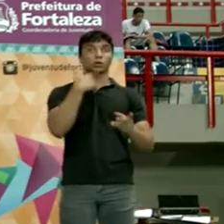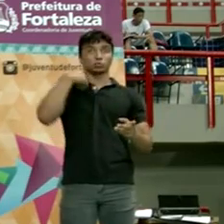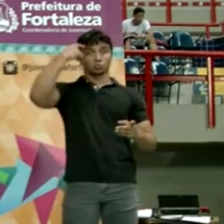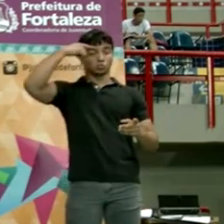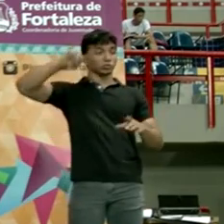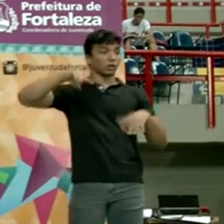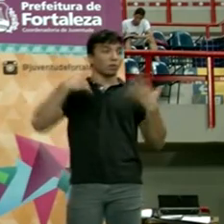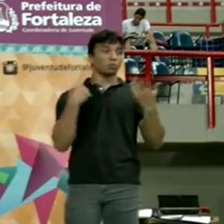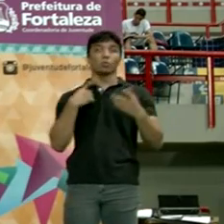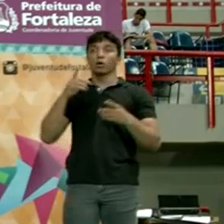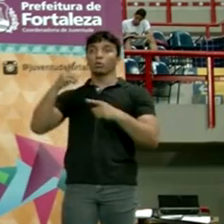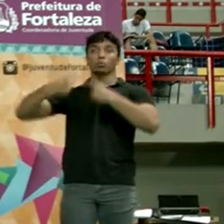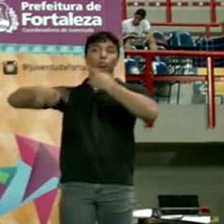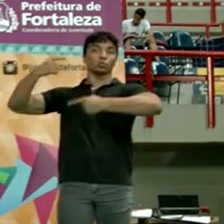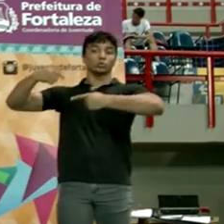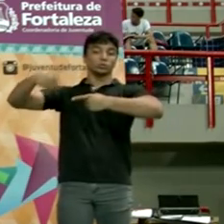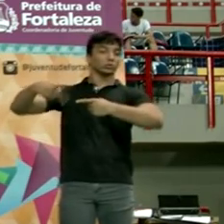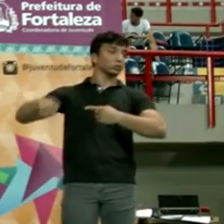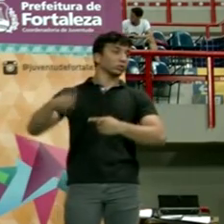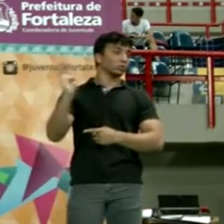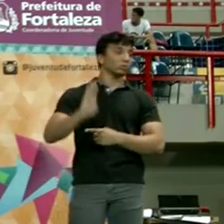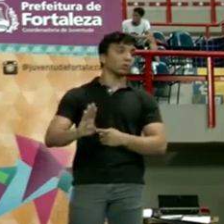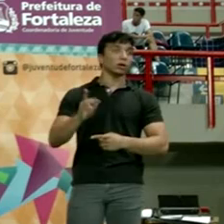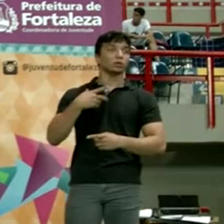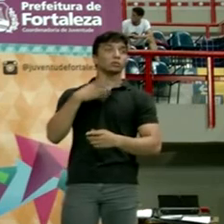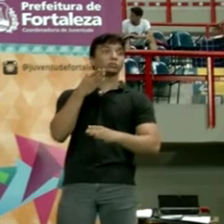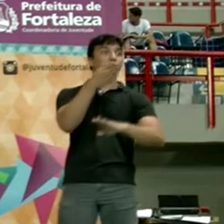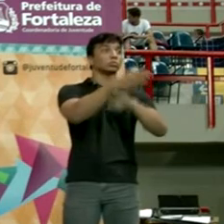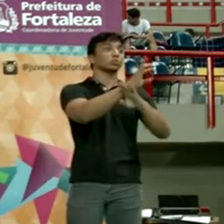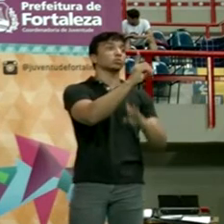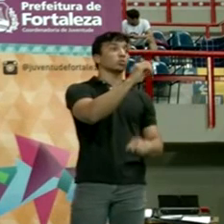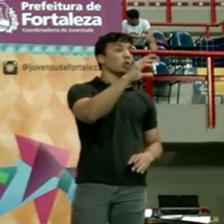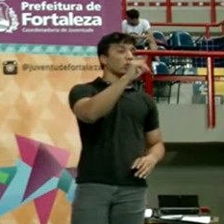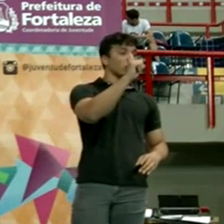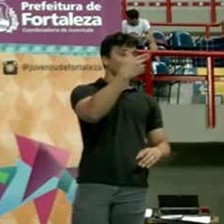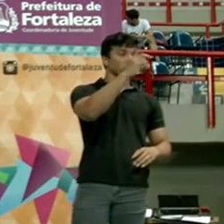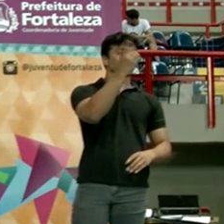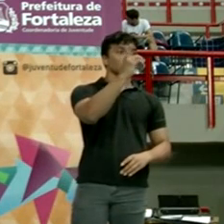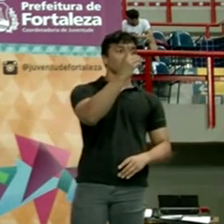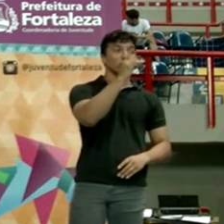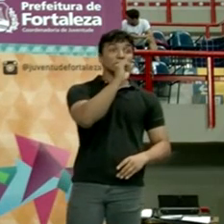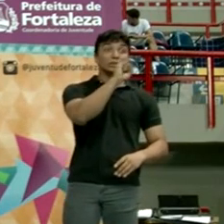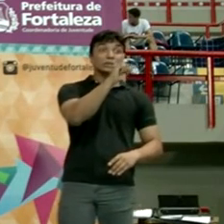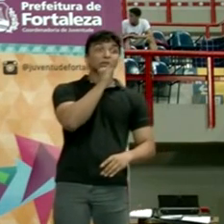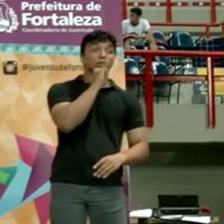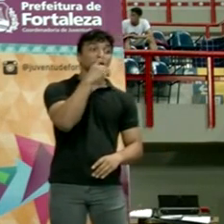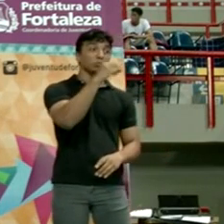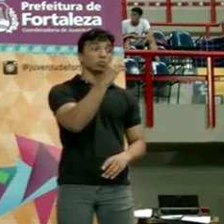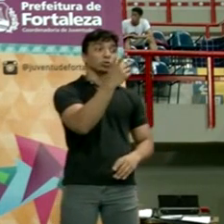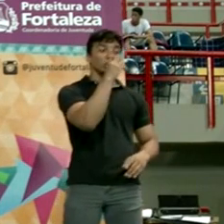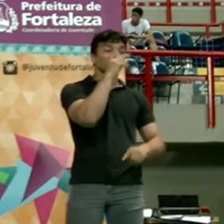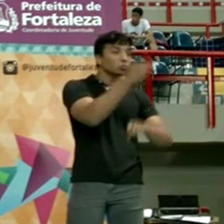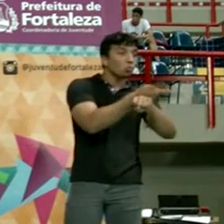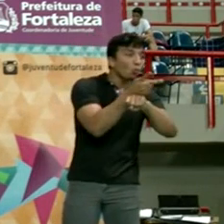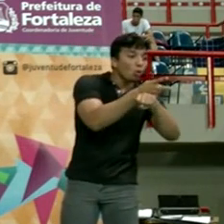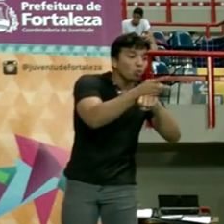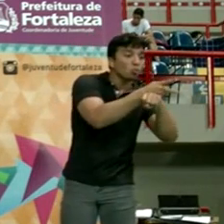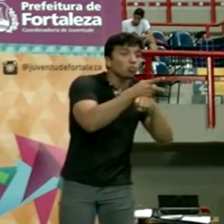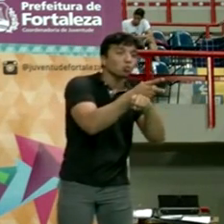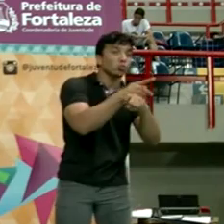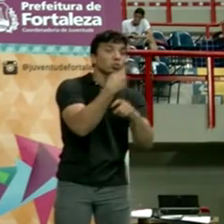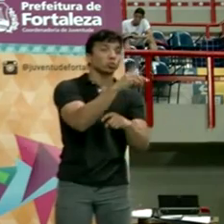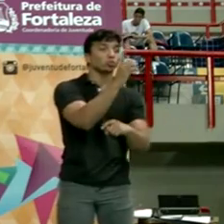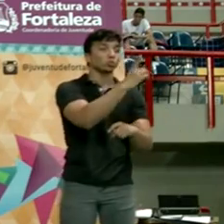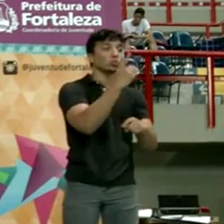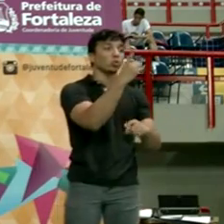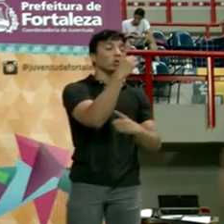sabe qual será o destino político do país, aí vão para o dólar, procuram dólar. Ora, se o dólar é muito procurado,